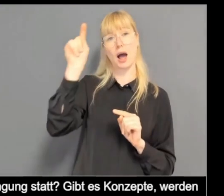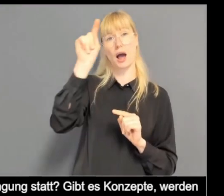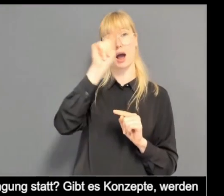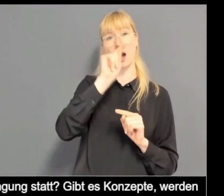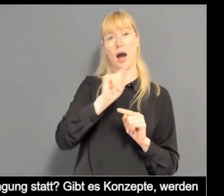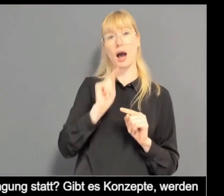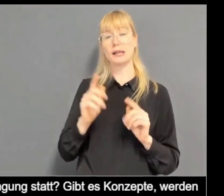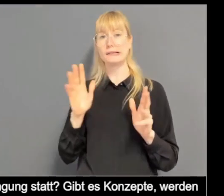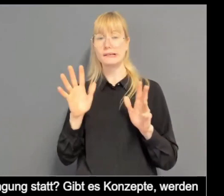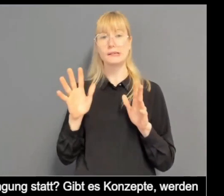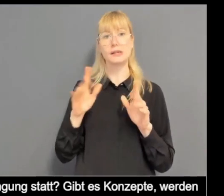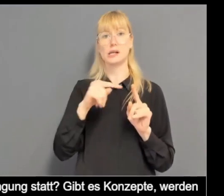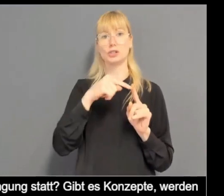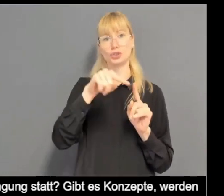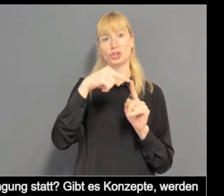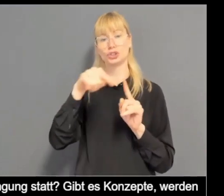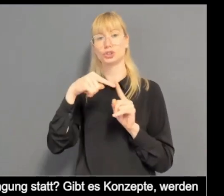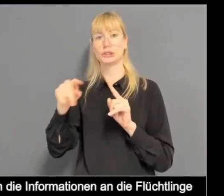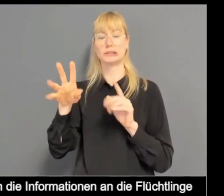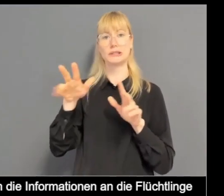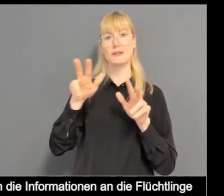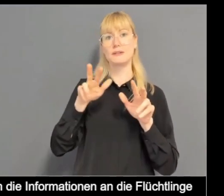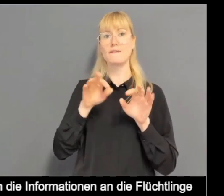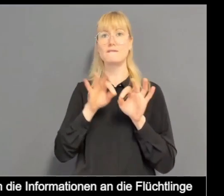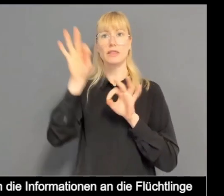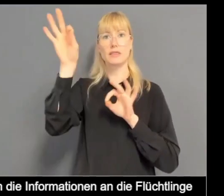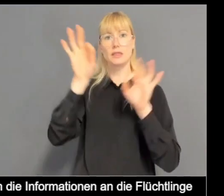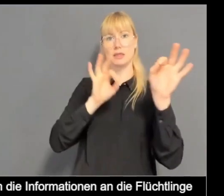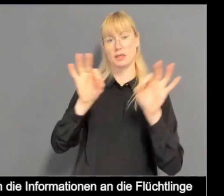notwendig und auch die Verteilung, weil